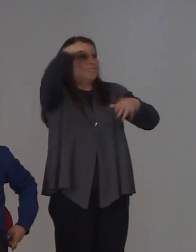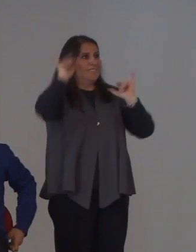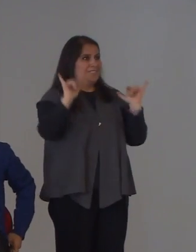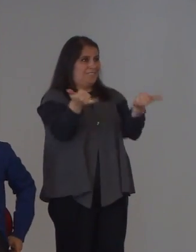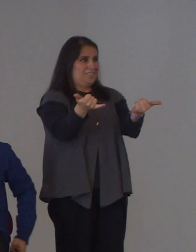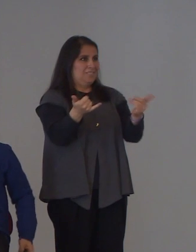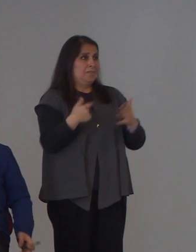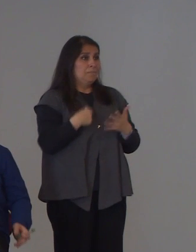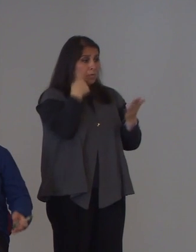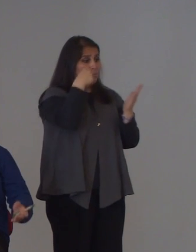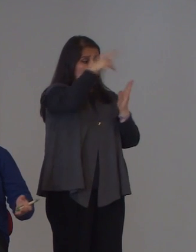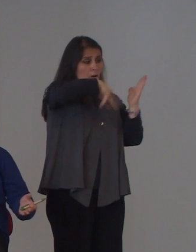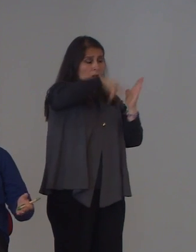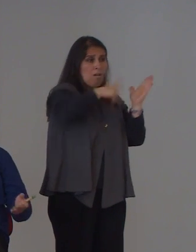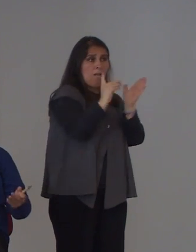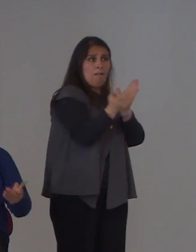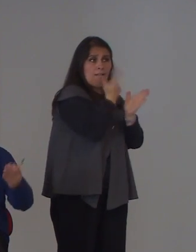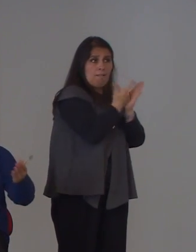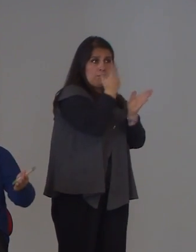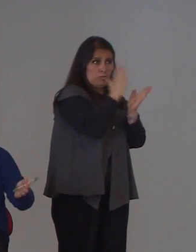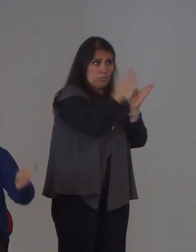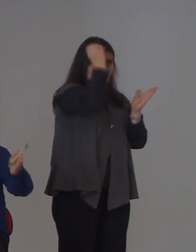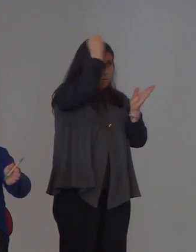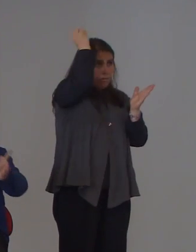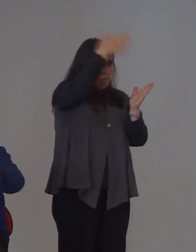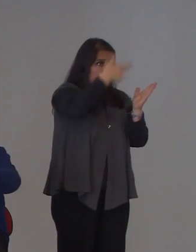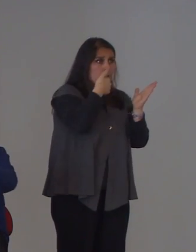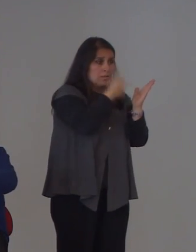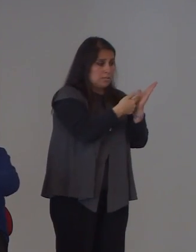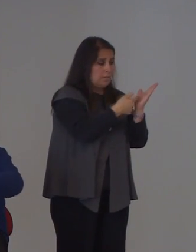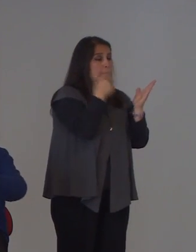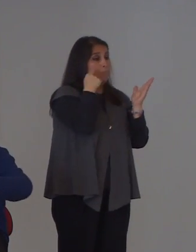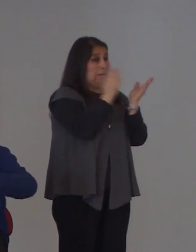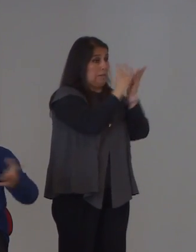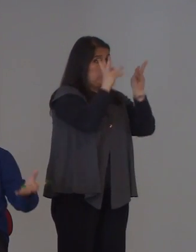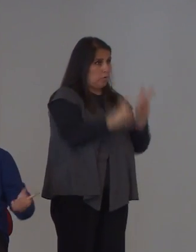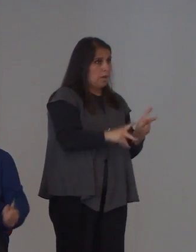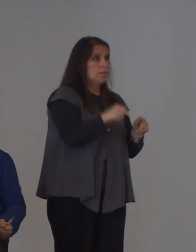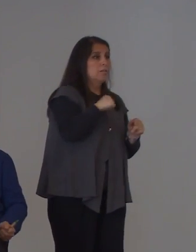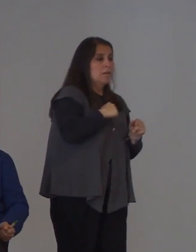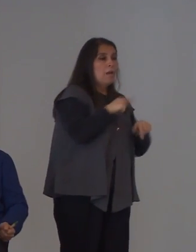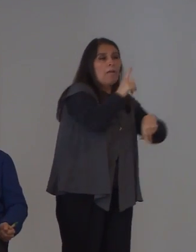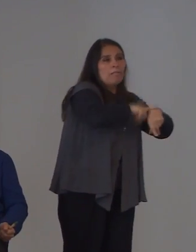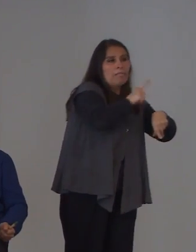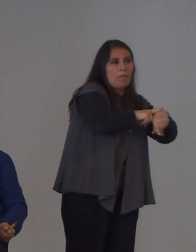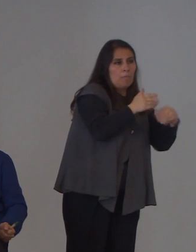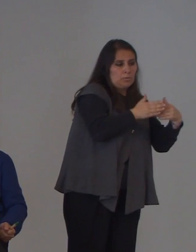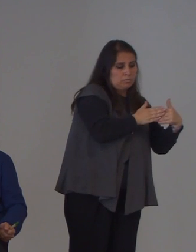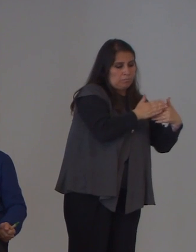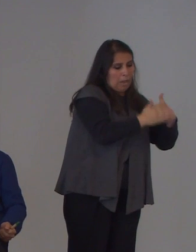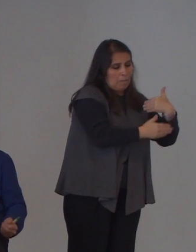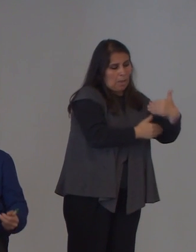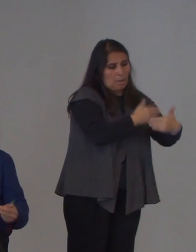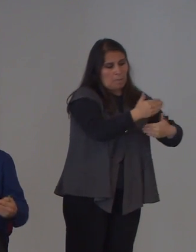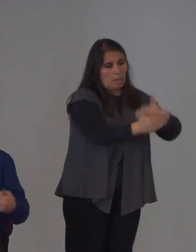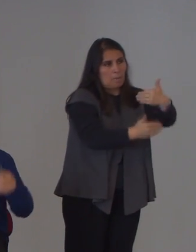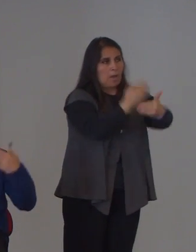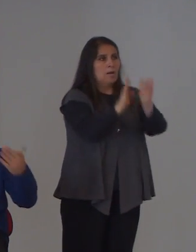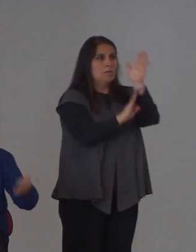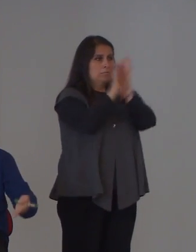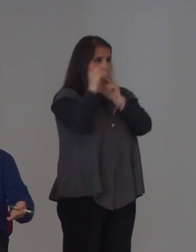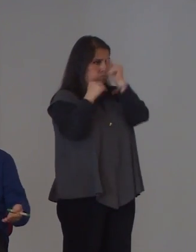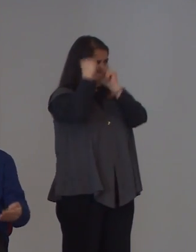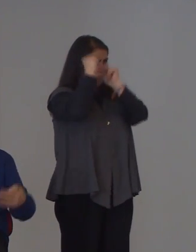didáctica, dice, bueno, el alumno atraviesa constantes momentos en su construcción de conocimiento,